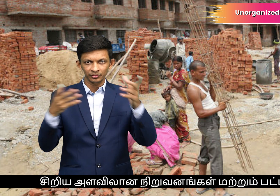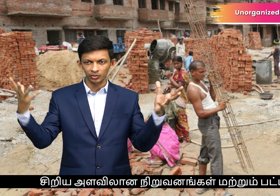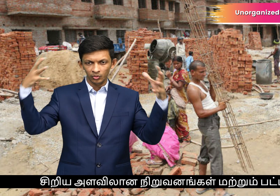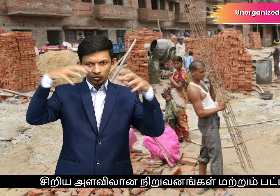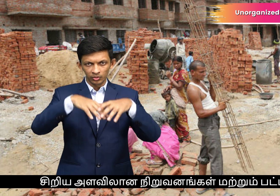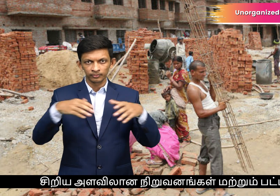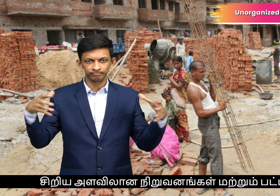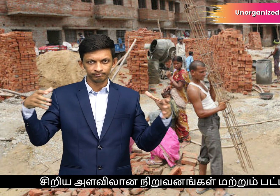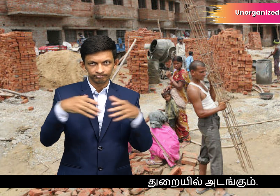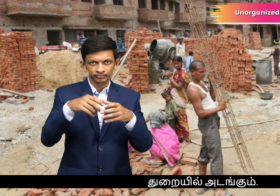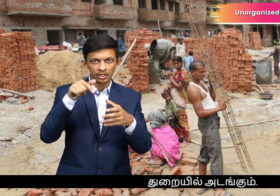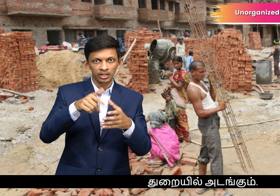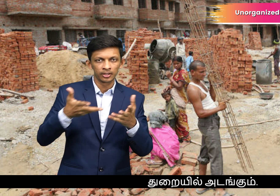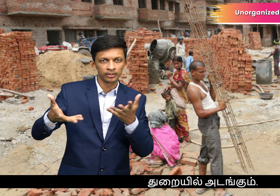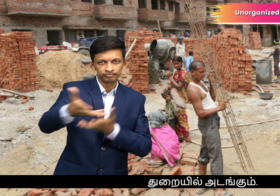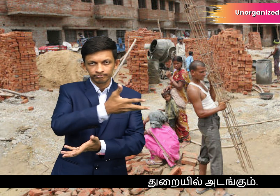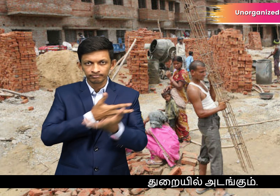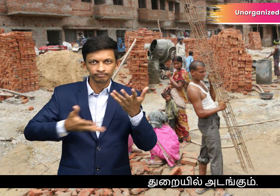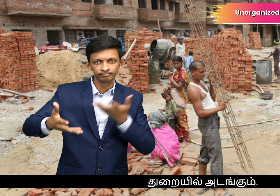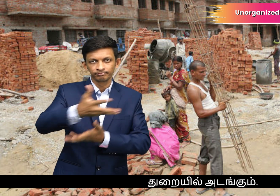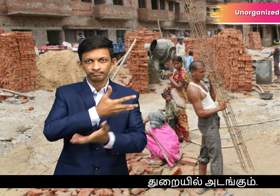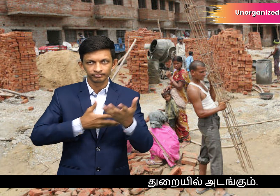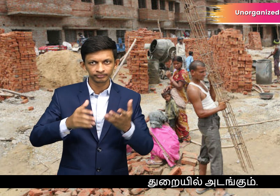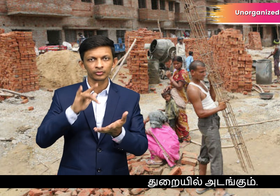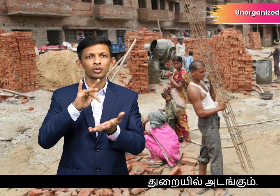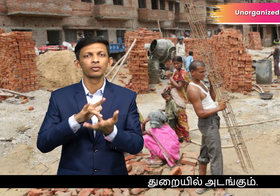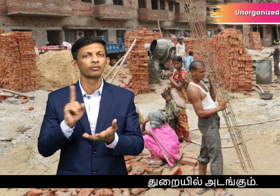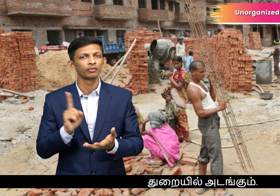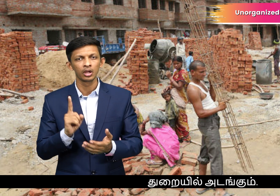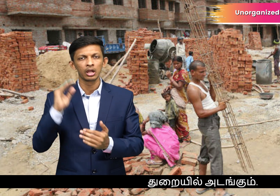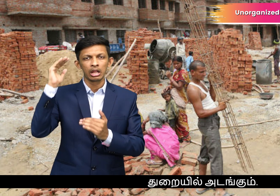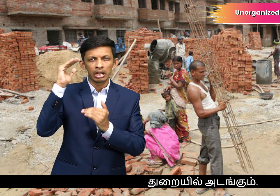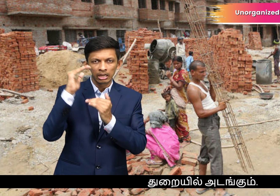மற்றும் பட்டறைகள் இந்த துறையில் அடங்கும்.